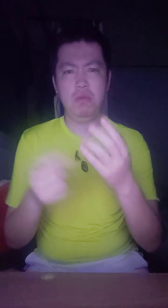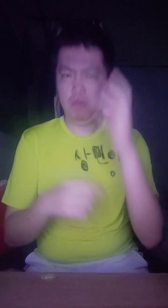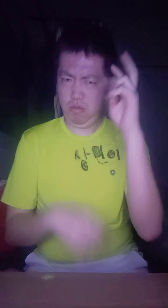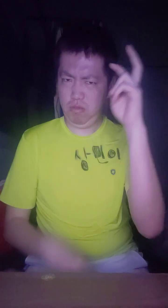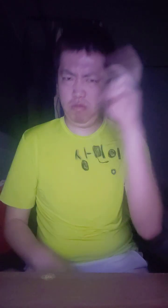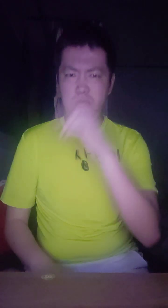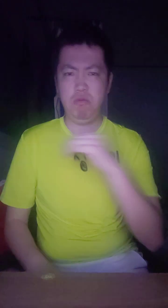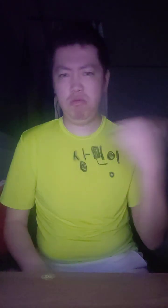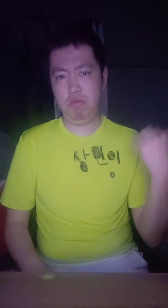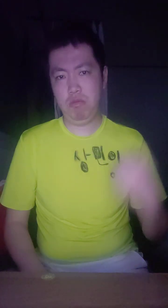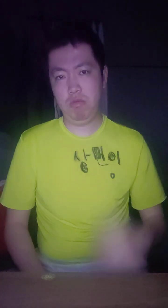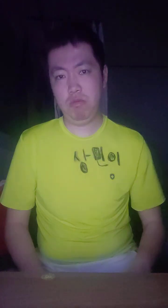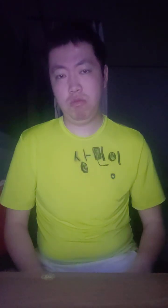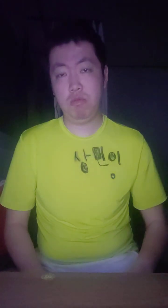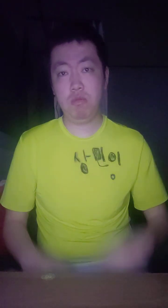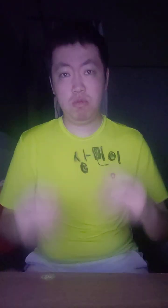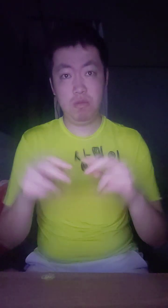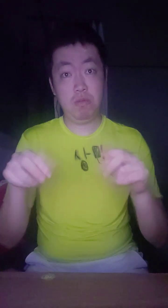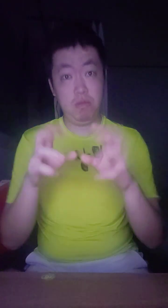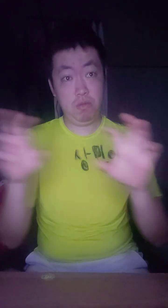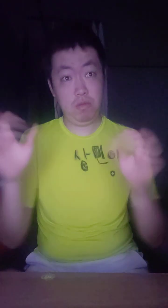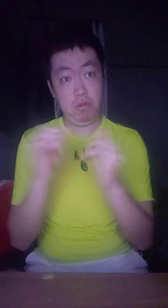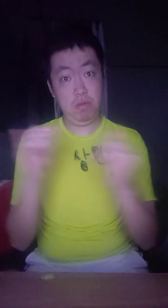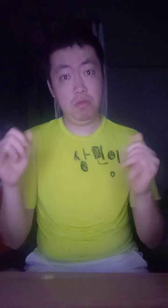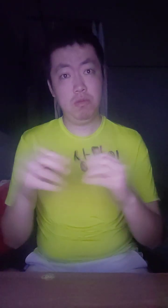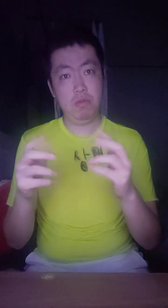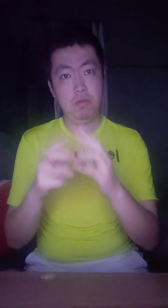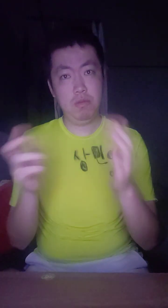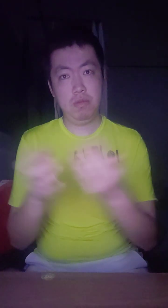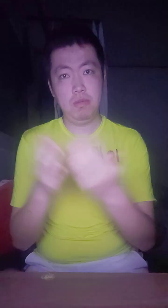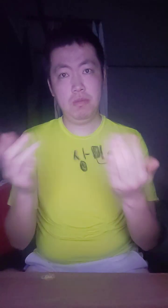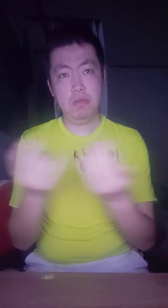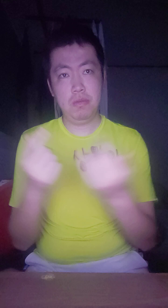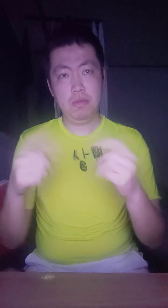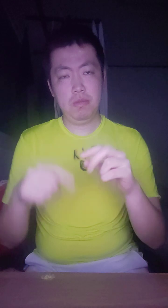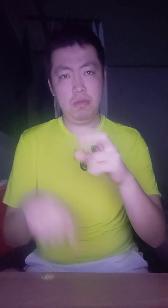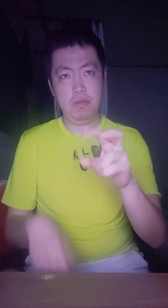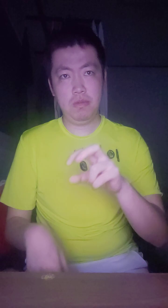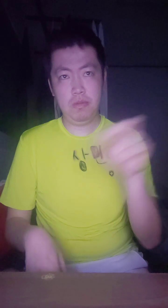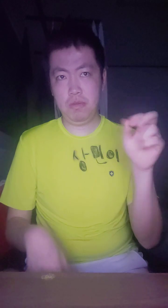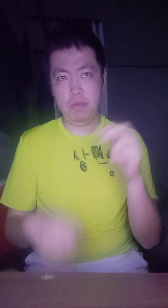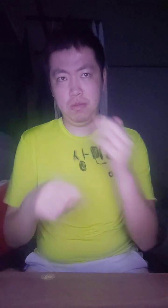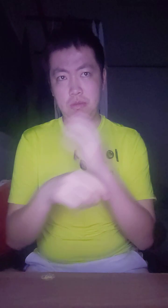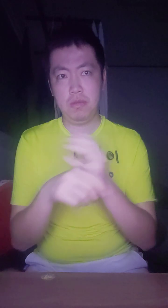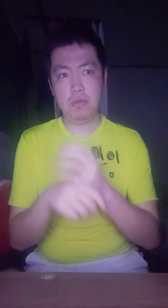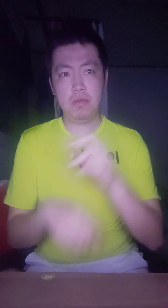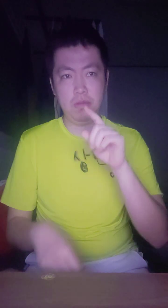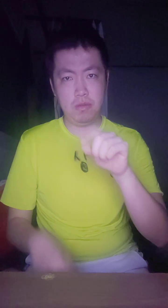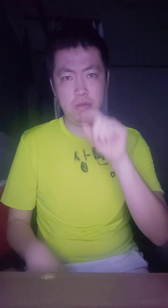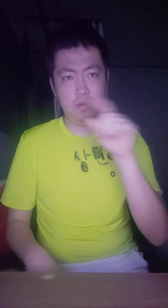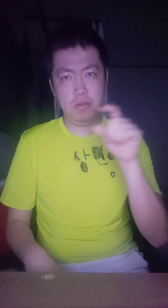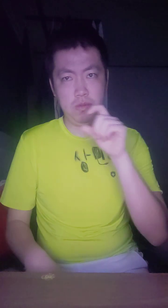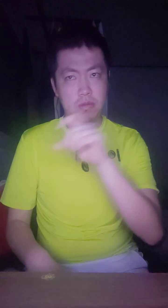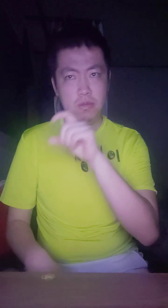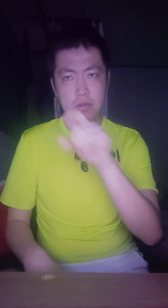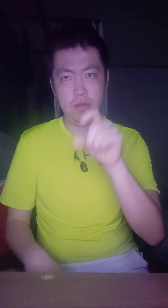위험하고요. 전기가 다시 들어오면 과전류로 인한 가전제품 손상을 막기 위해 플러그는 시간을 두고 차례로 꽂아야